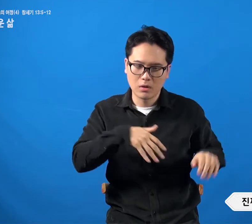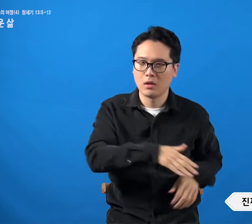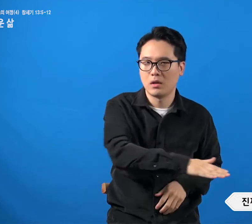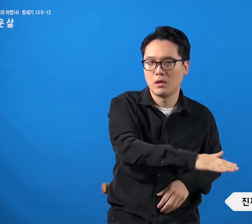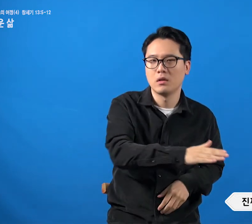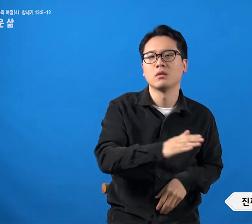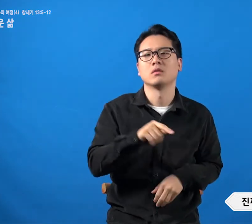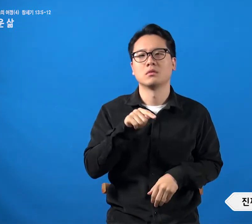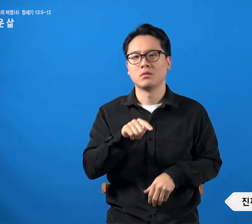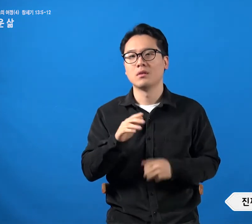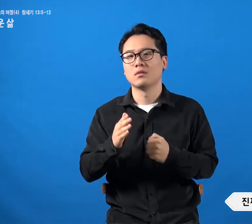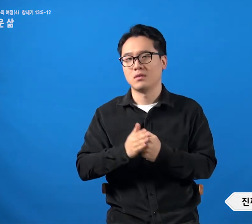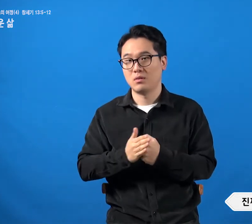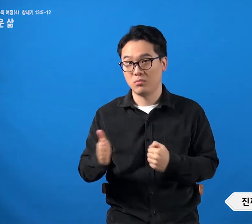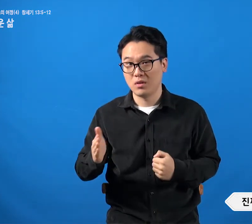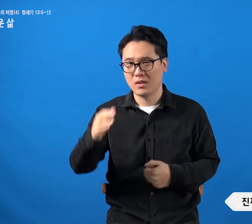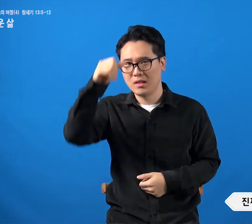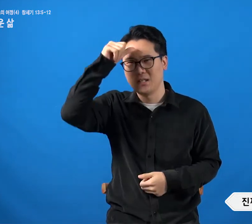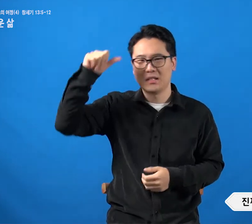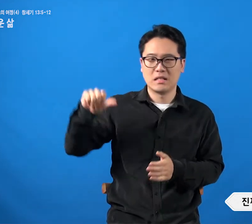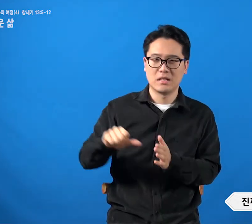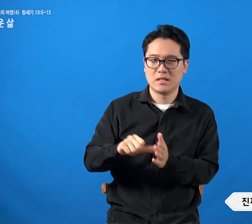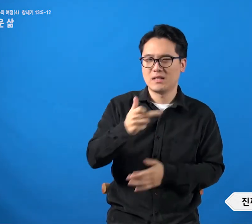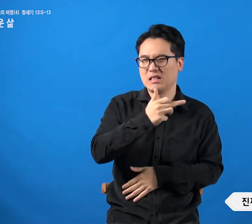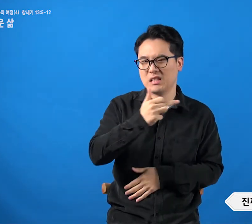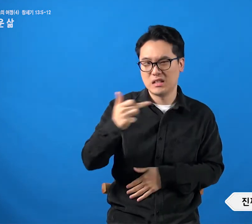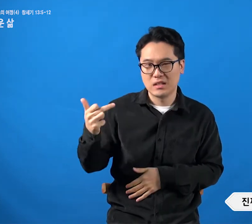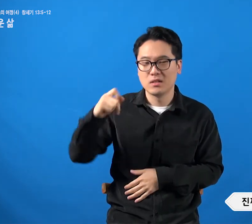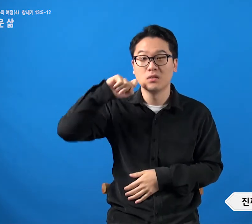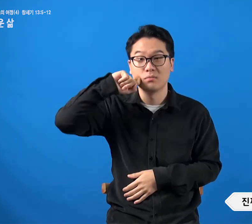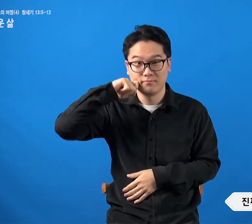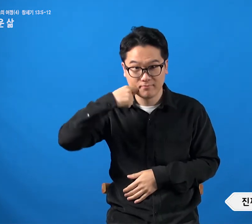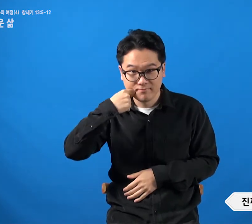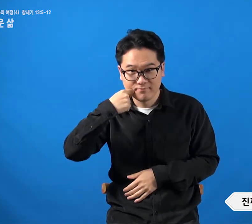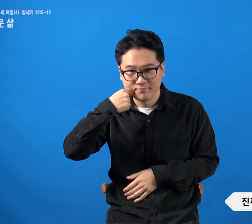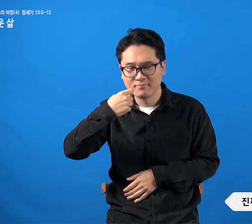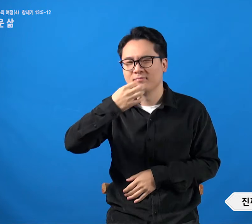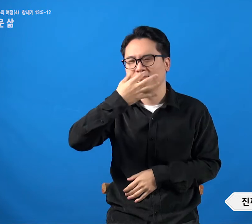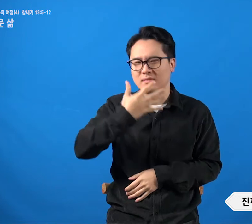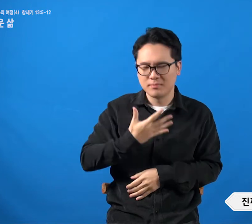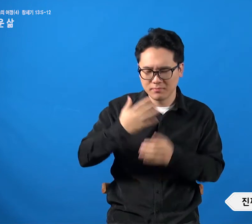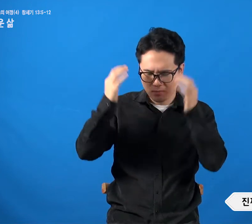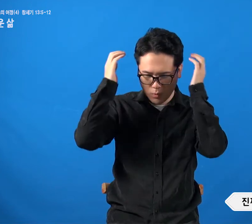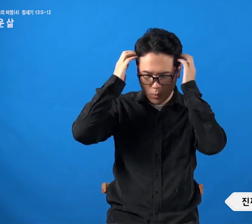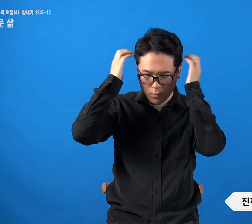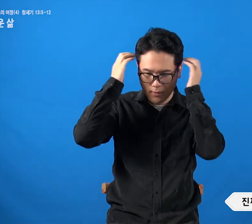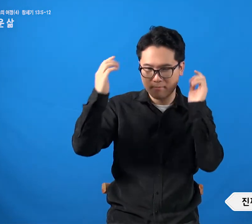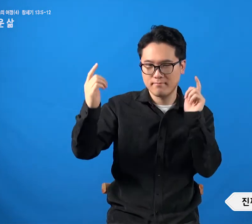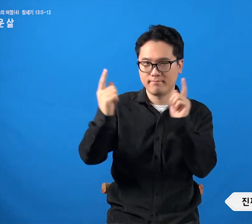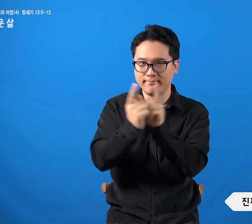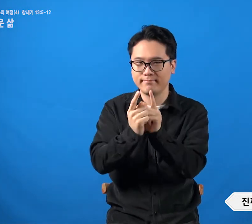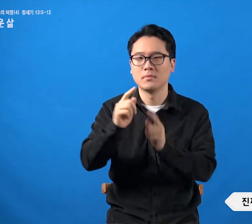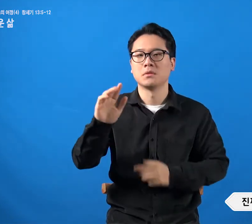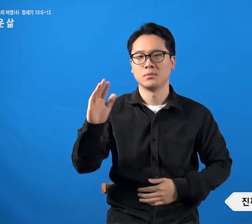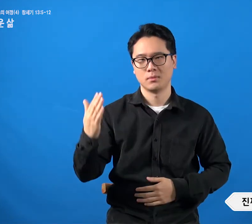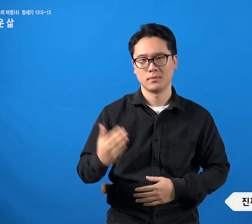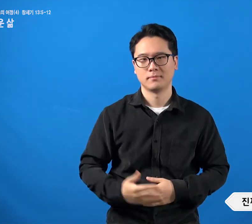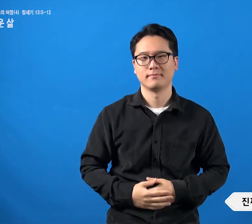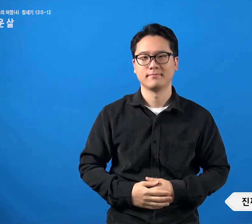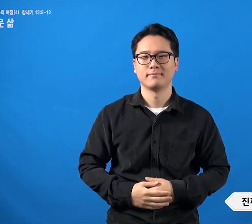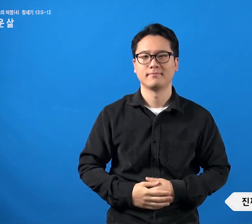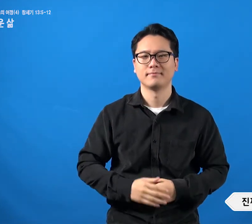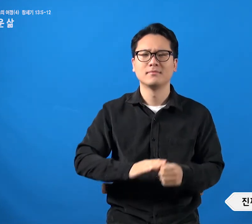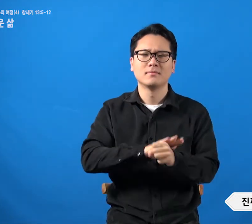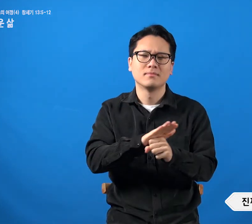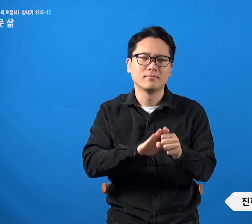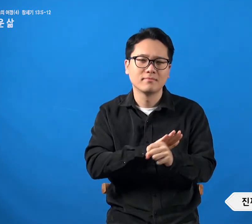때문에 그는 인생의 큰 어려움과 또 힘든 고난을 접하게 됩니다. 사랑하는